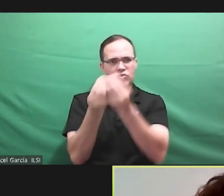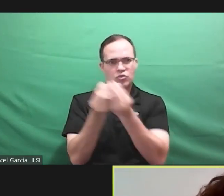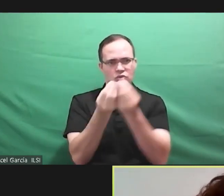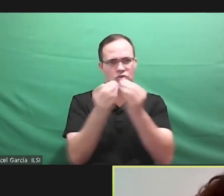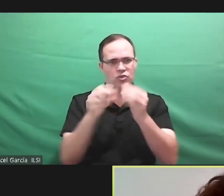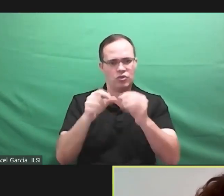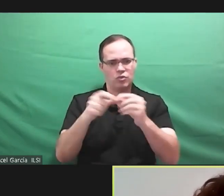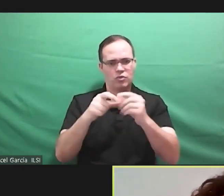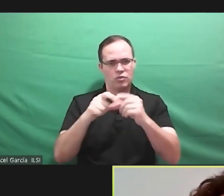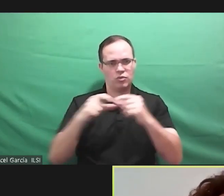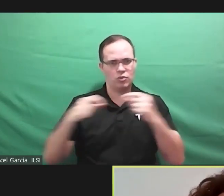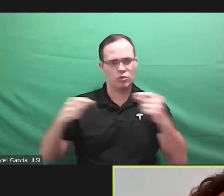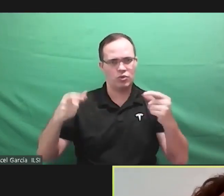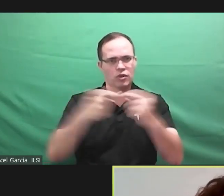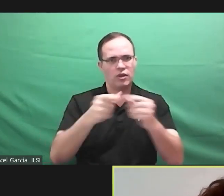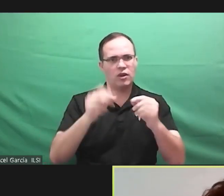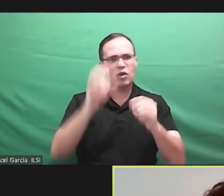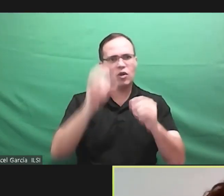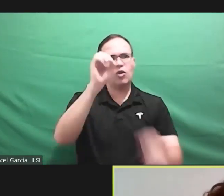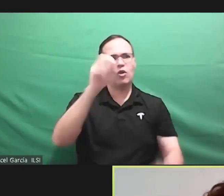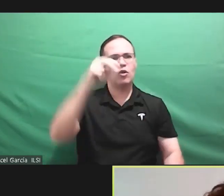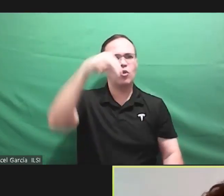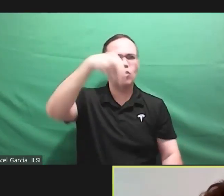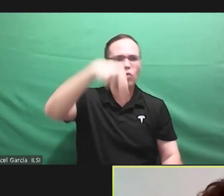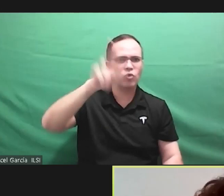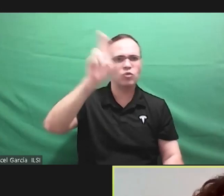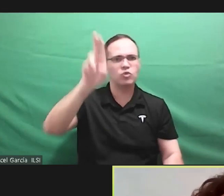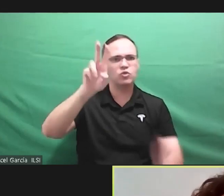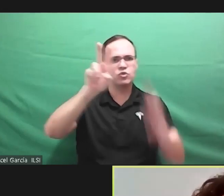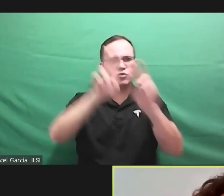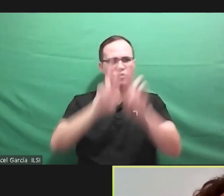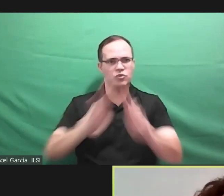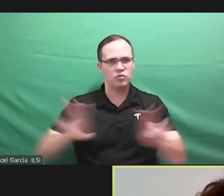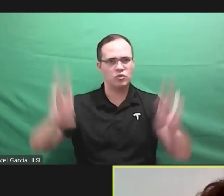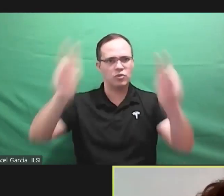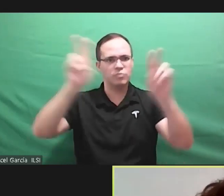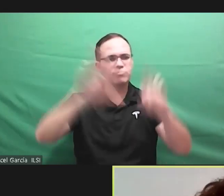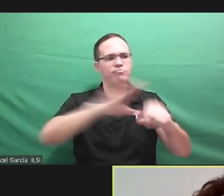las Naciones Unidas pidió a un grupo de trabajo